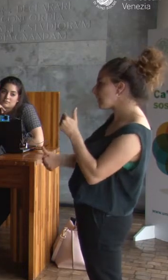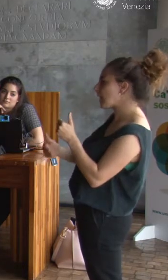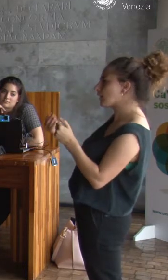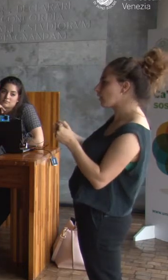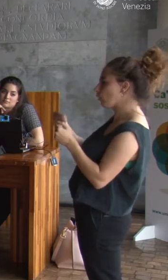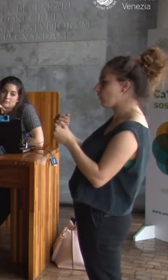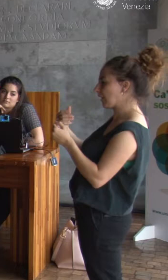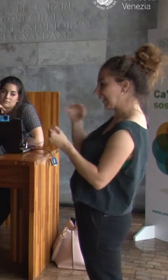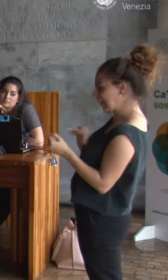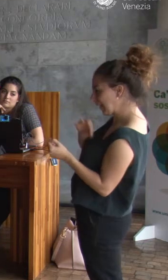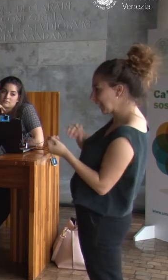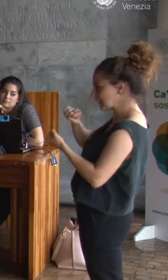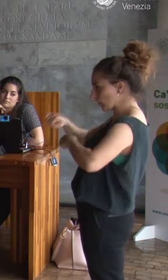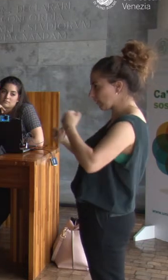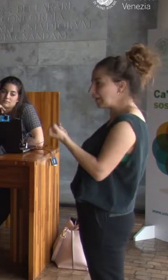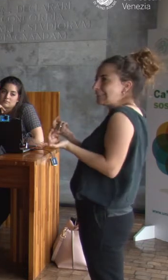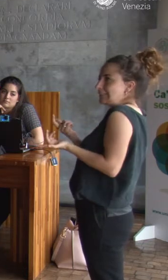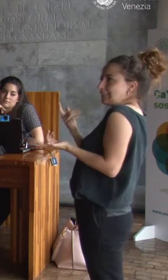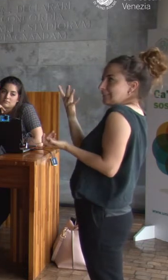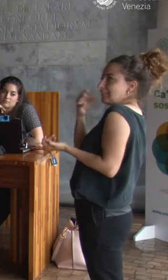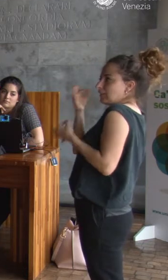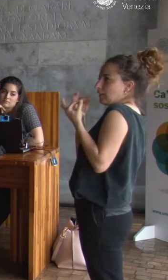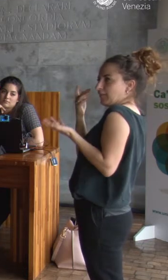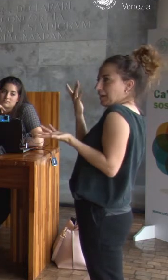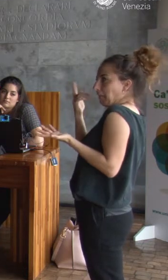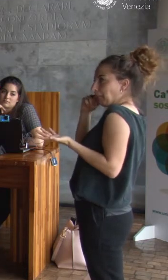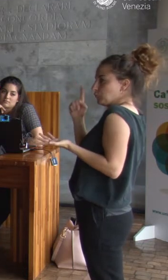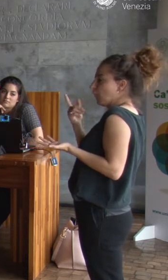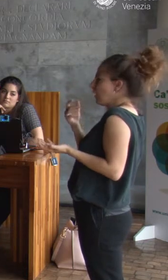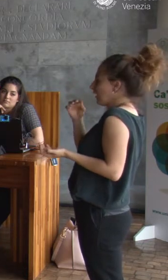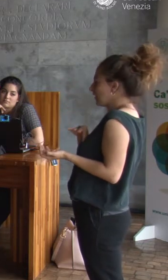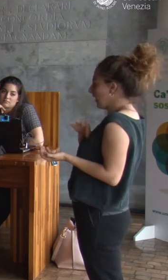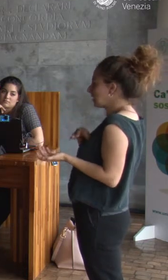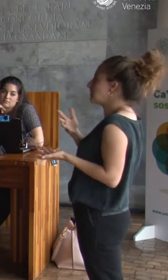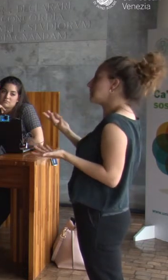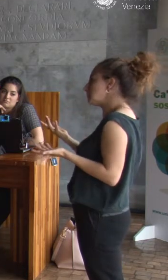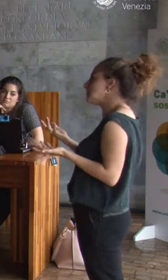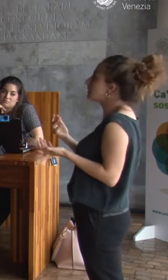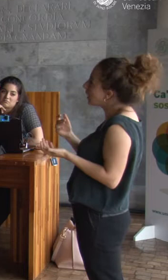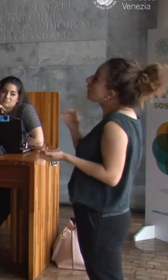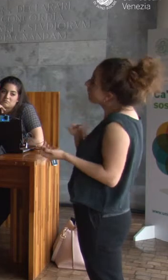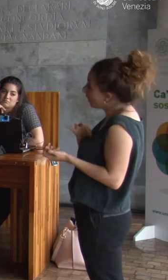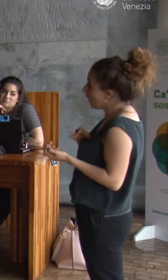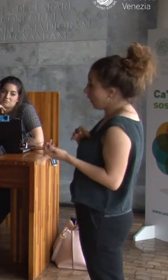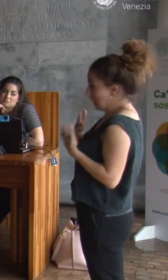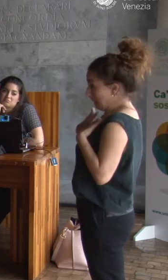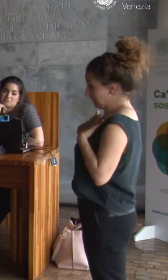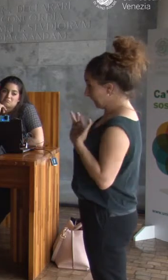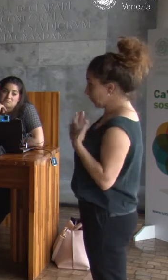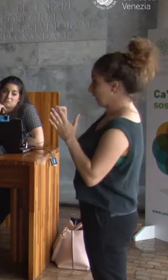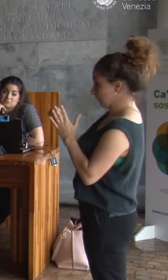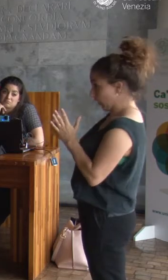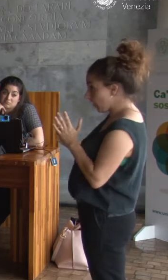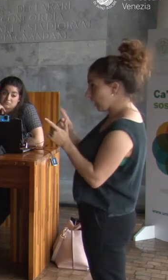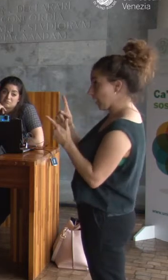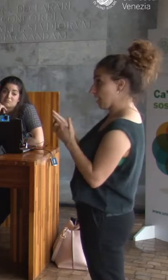comportamenti. Che non so bene cosa voglia dire. Interessi. Beh, di certo un interesse davvero fuori dal comune per la storia,